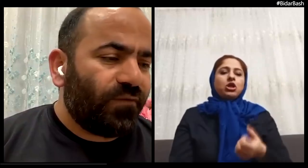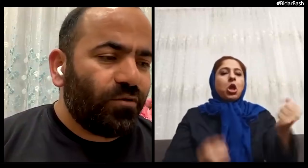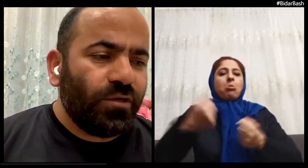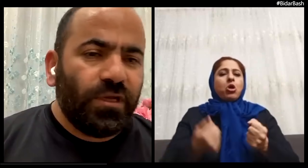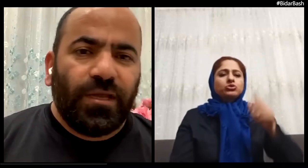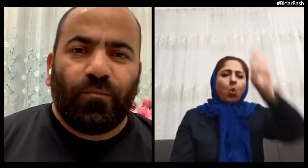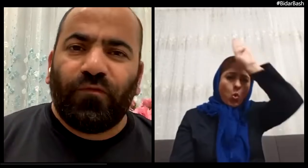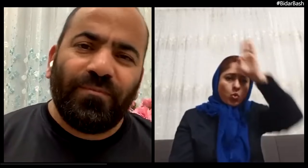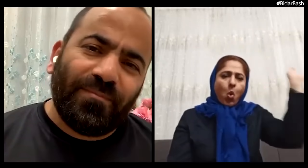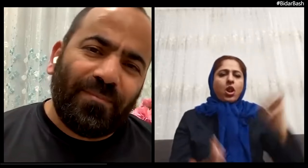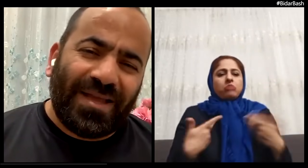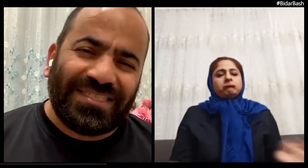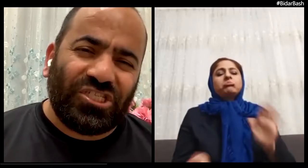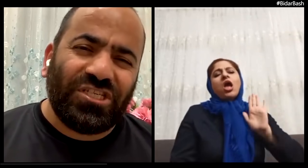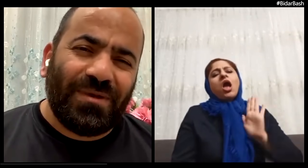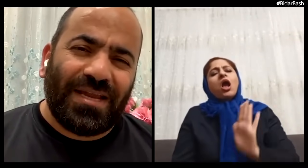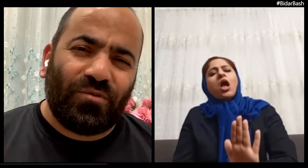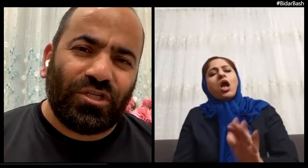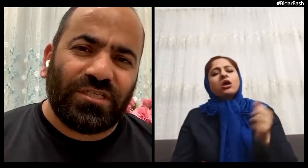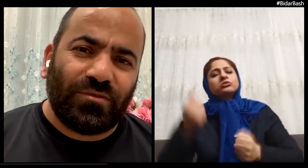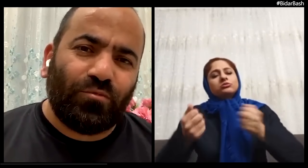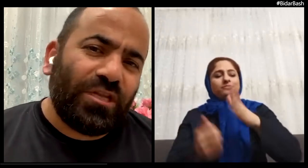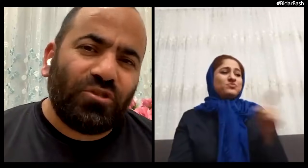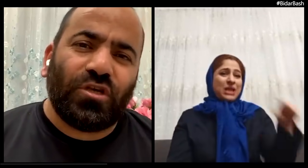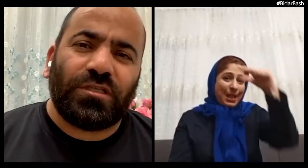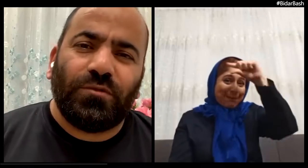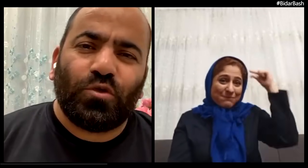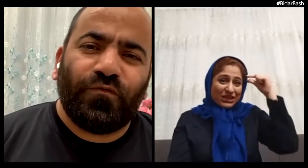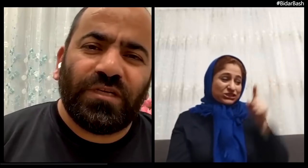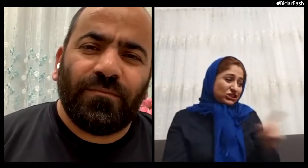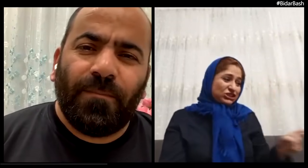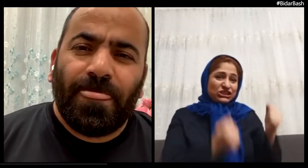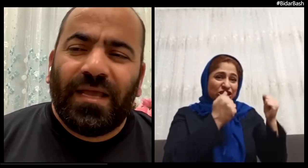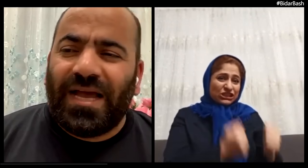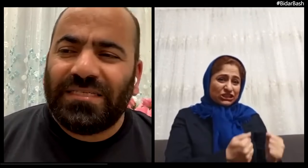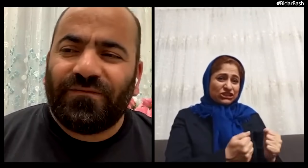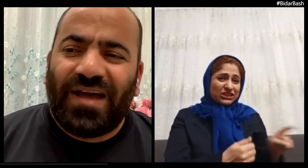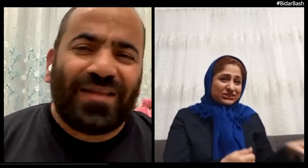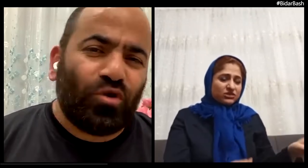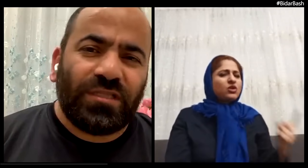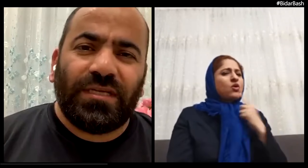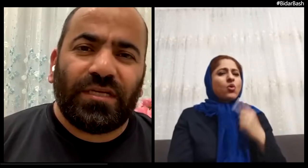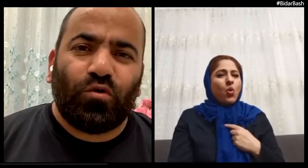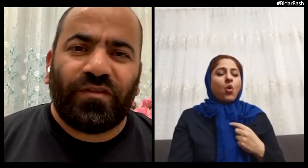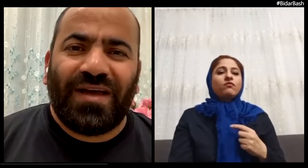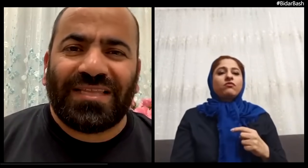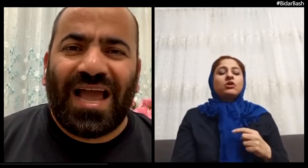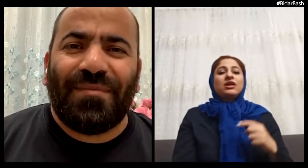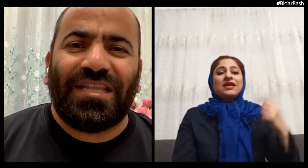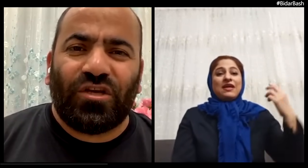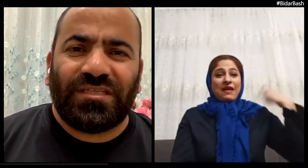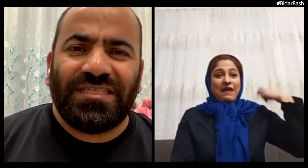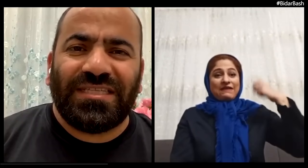و بر اونور. رو میگفتیم بسیجیه که بغل ما نشسته بود، ما نمیشناختیمش، گفت که عزیز فرمانده گفته